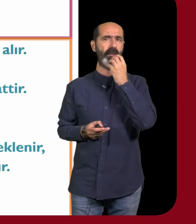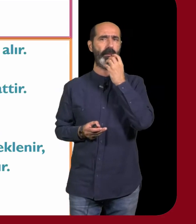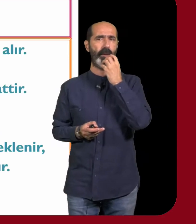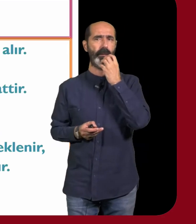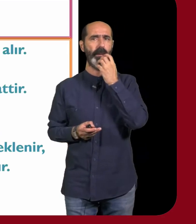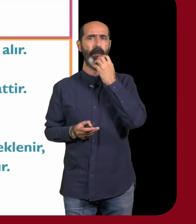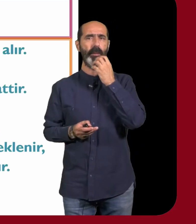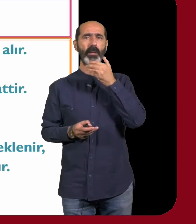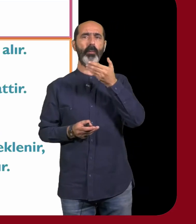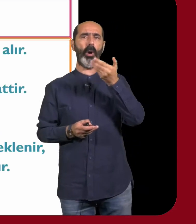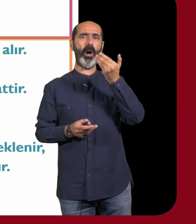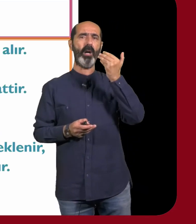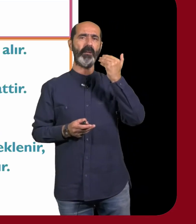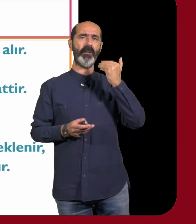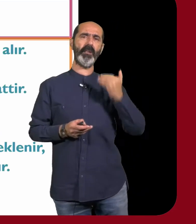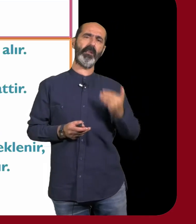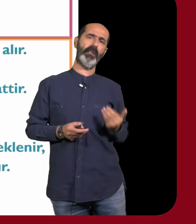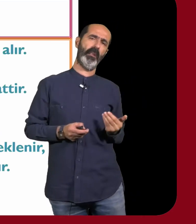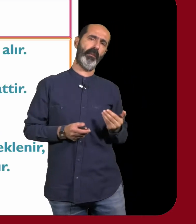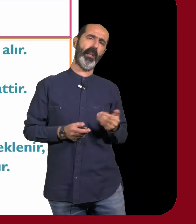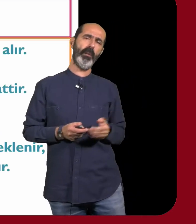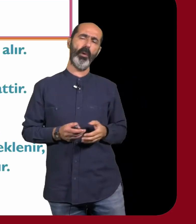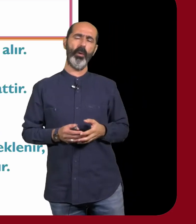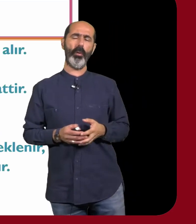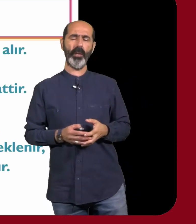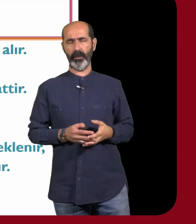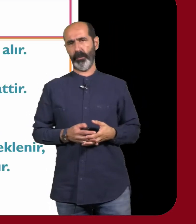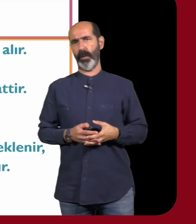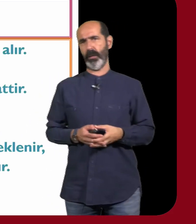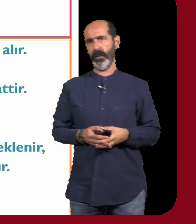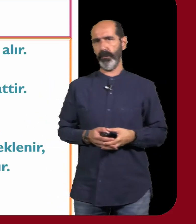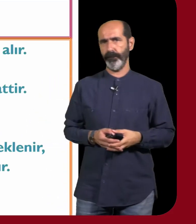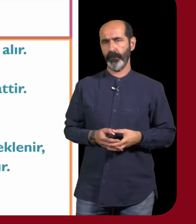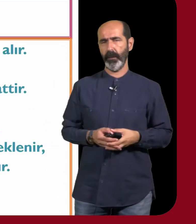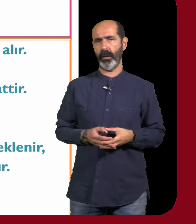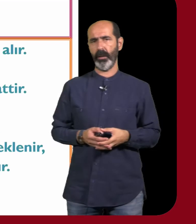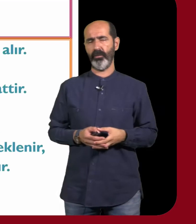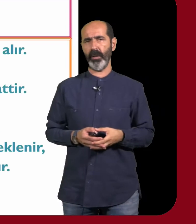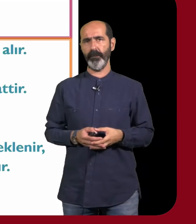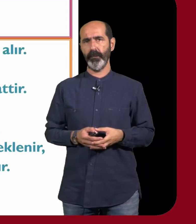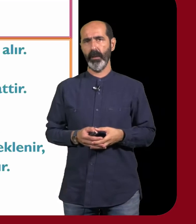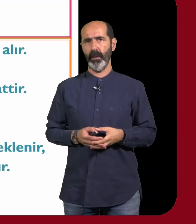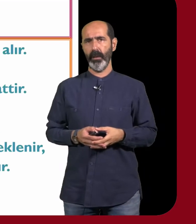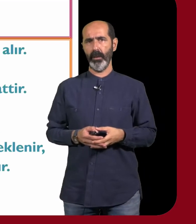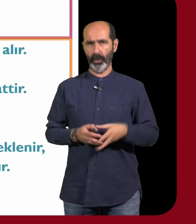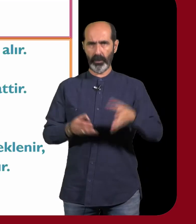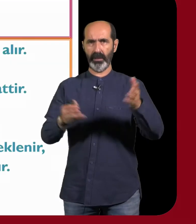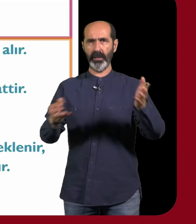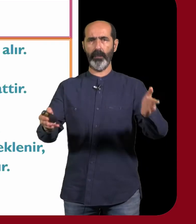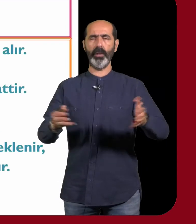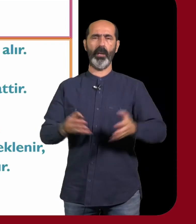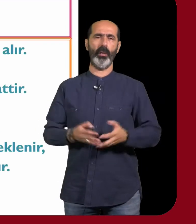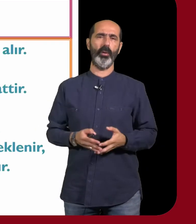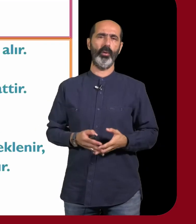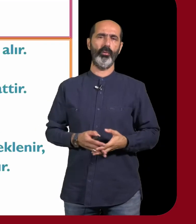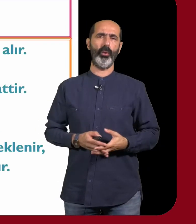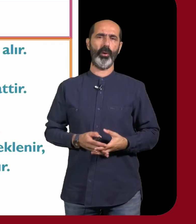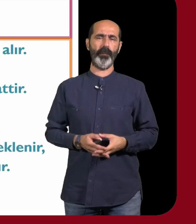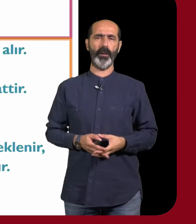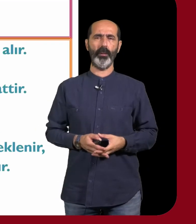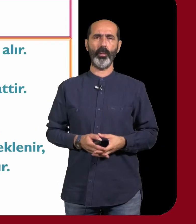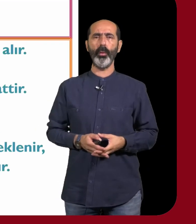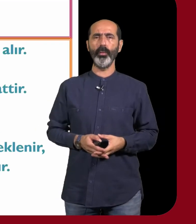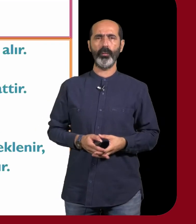denilen bir esas var peki bu artık yıl ne ona da Bir bakalım arkadaşlar Normalde yine bu da